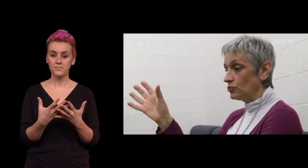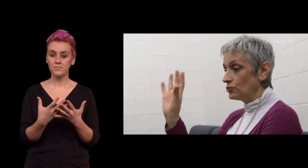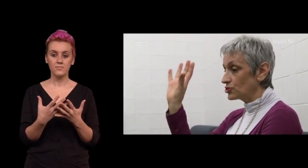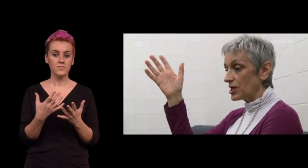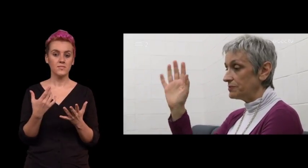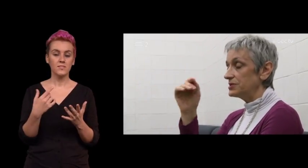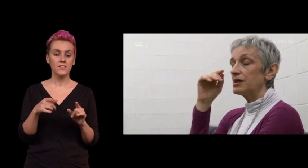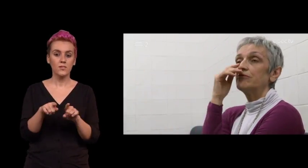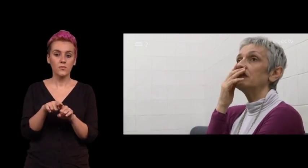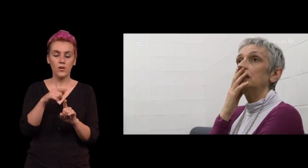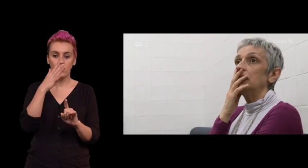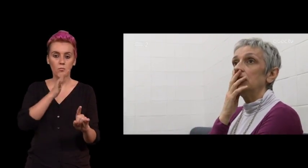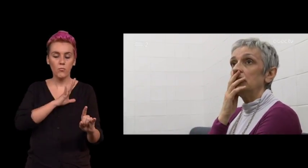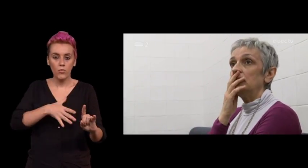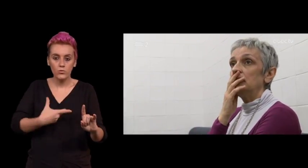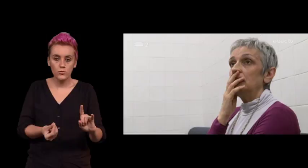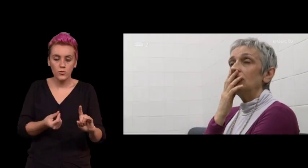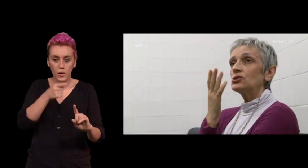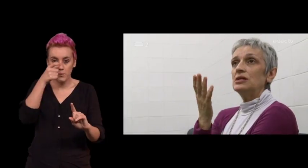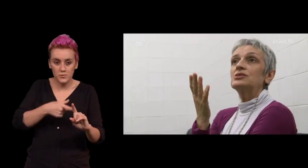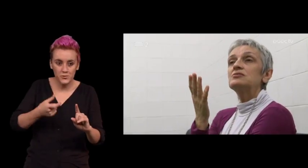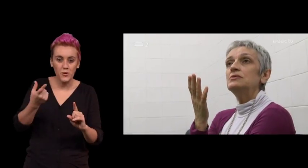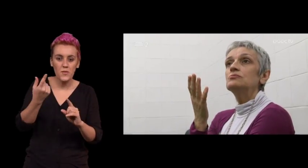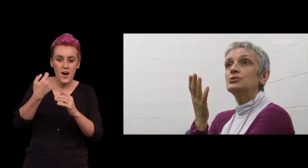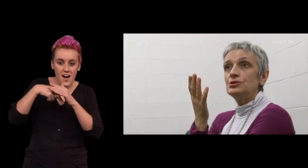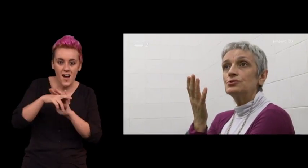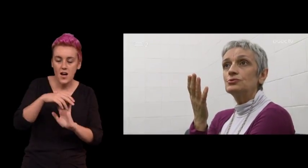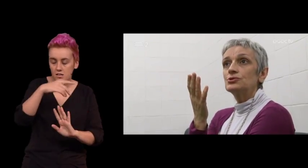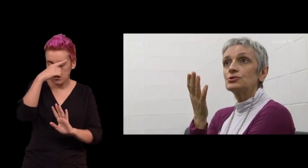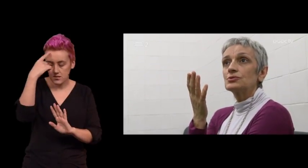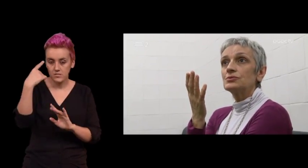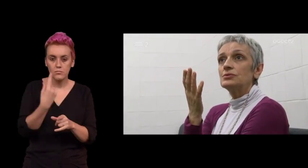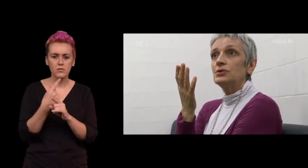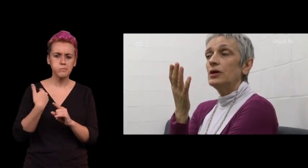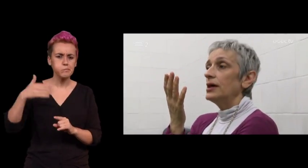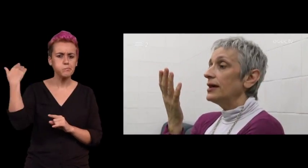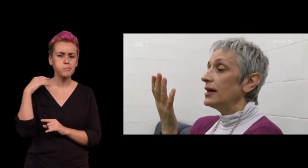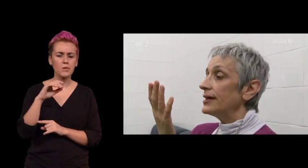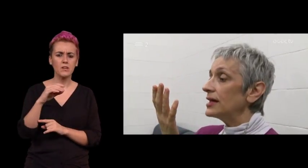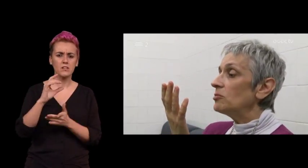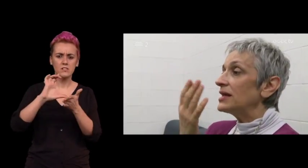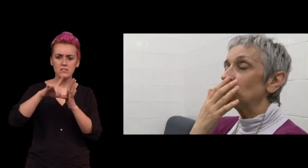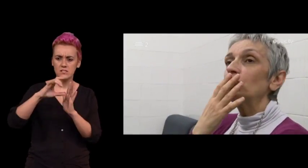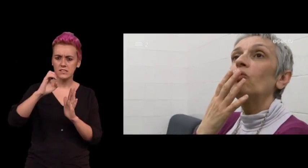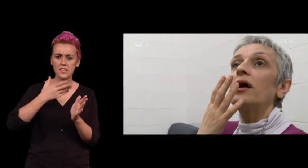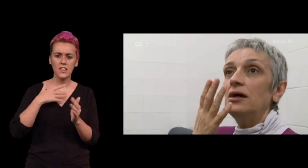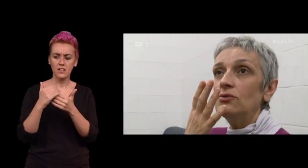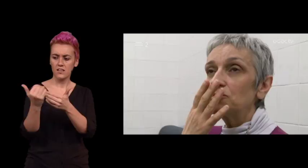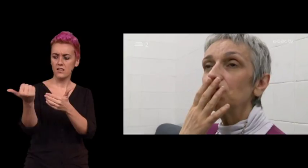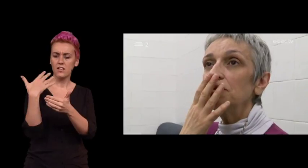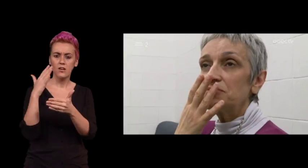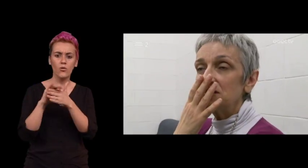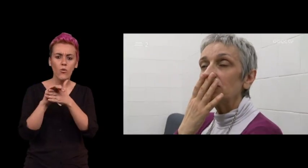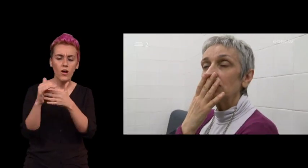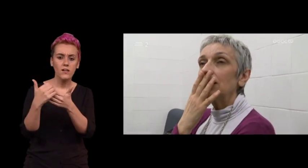É um mundo que está impenetrável. Nós antes recebíamos discos que eram mandados pelo correio,